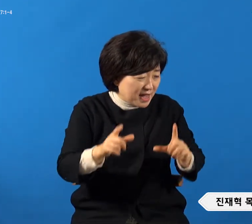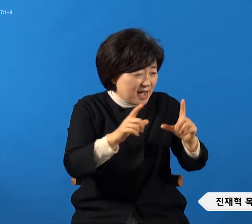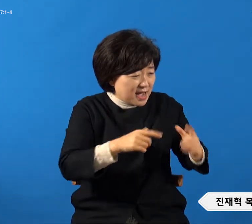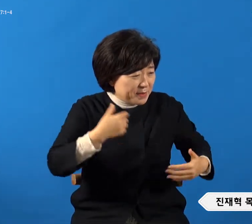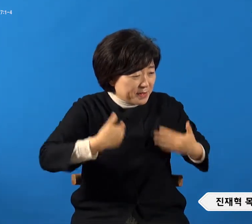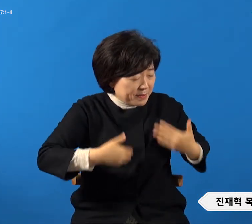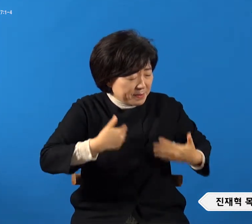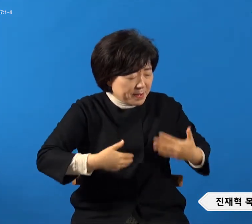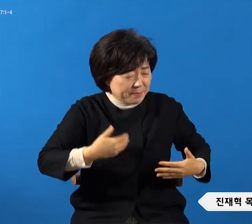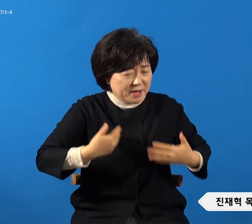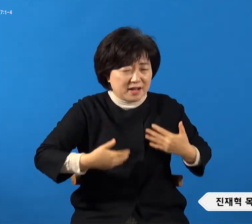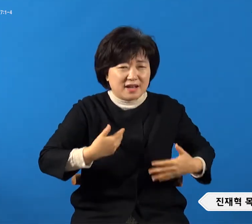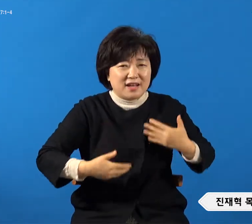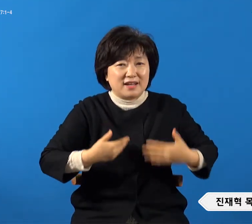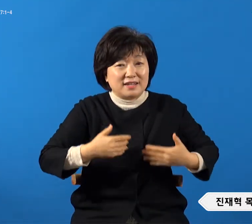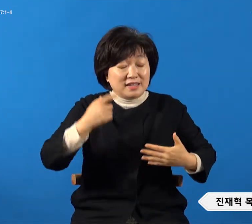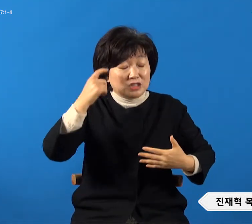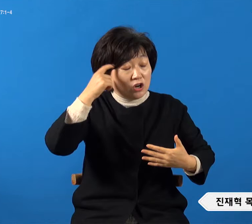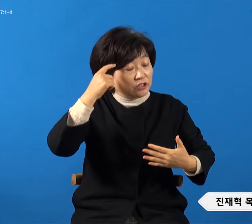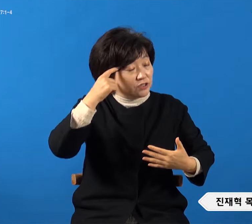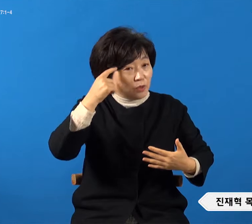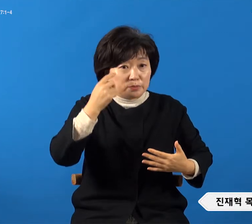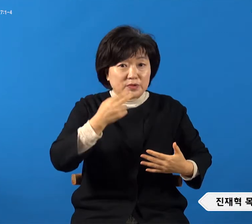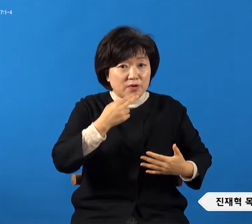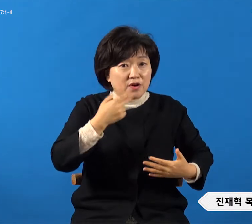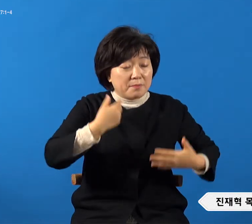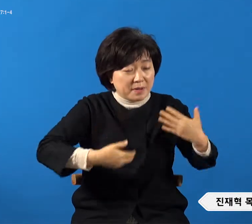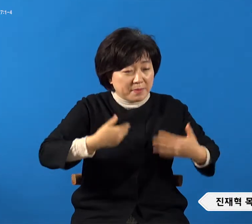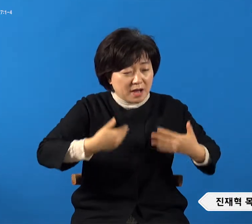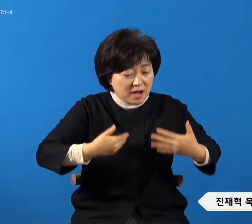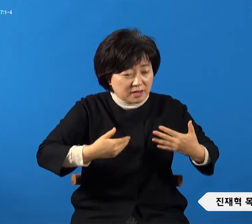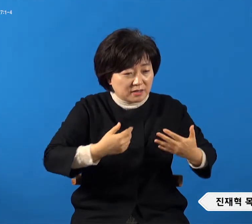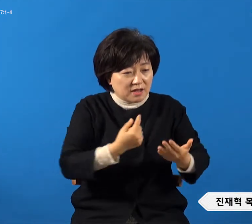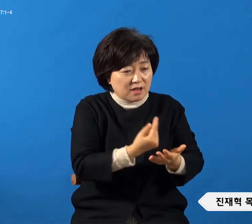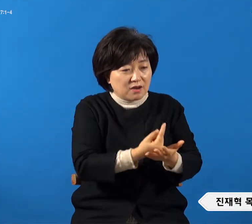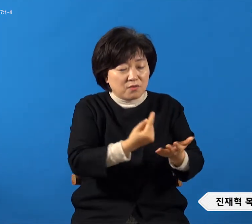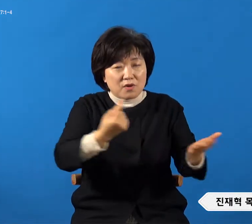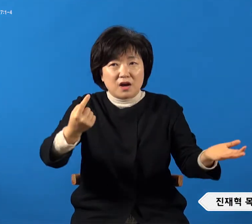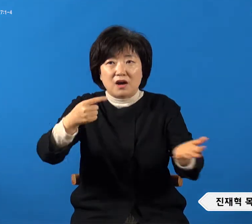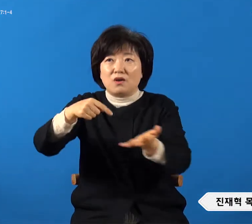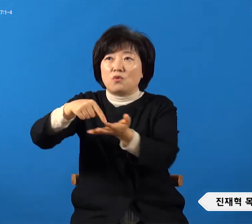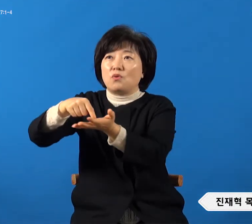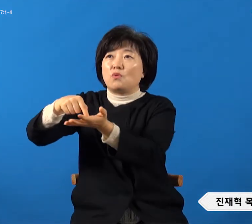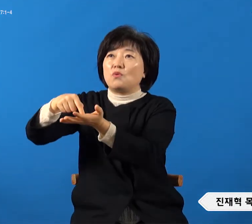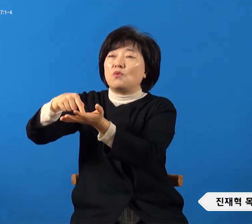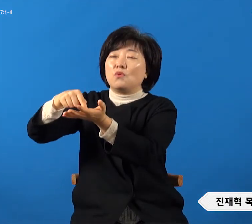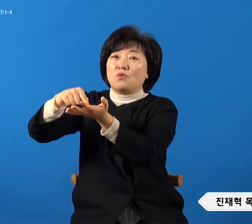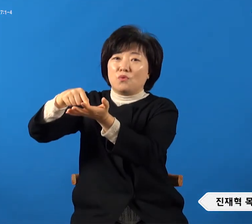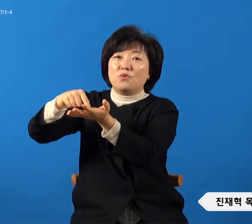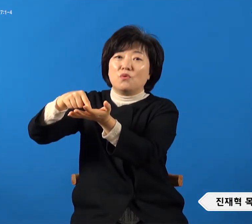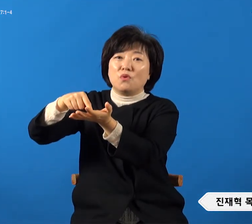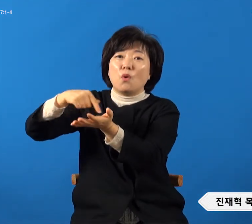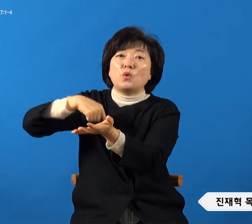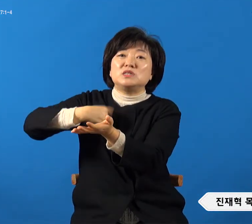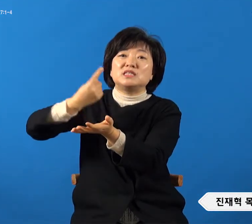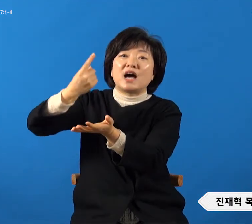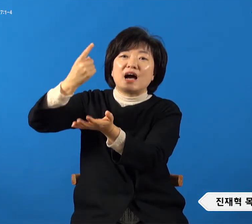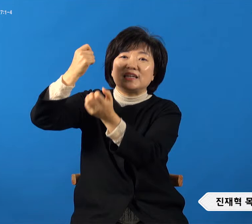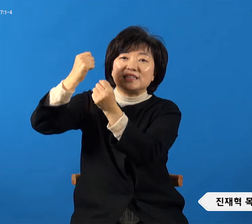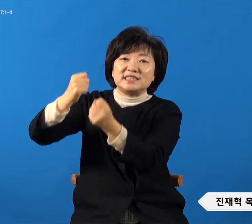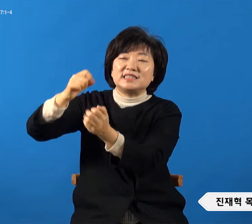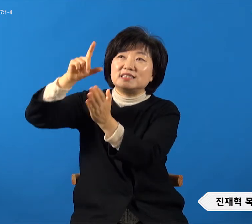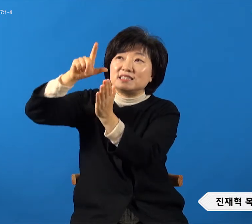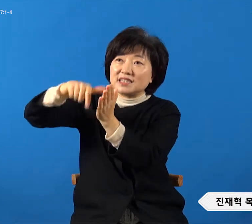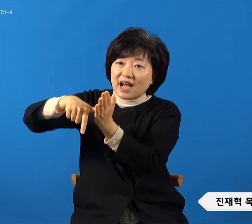가운데 우리는 정신이 없습니다. 그러나 우리가 혼자 있는 그 시간, 아니 외로움을 느낄 정도로 나 혼자 있는